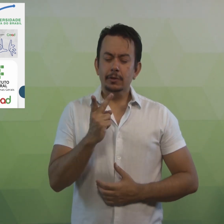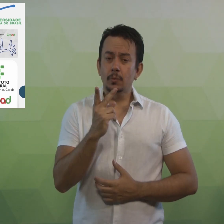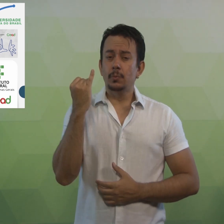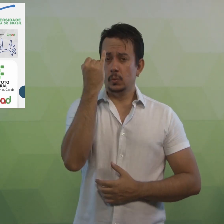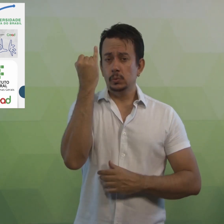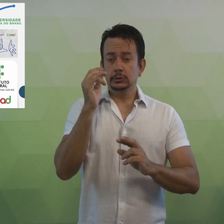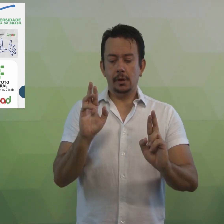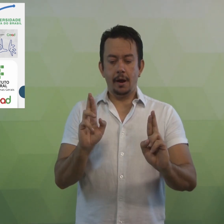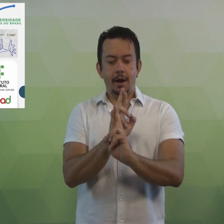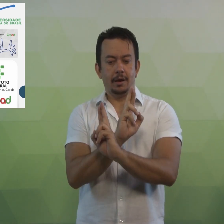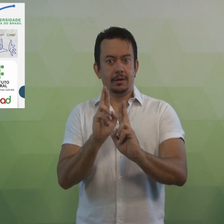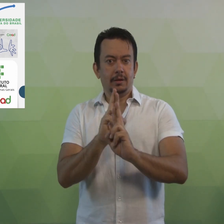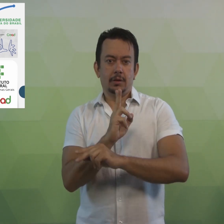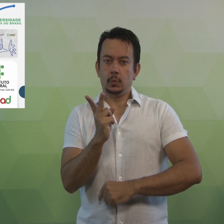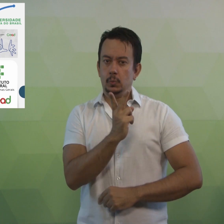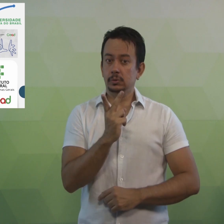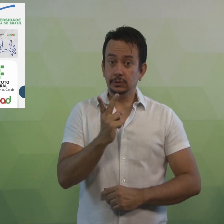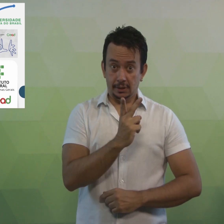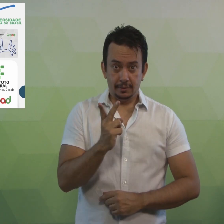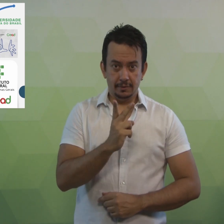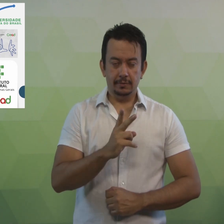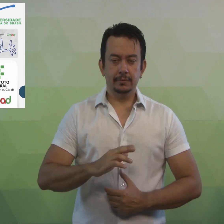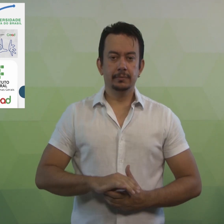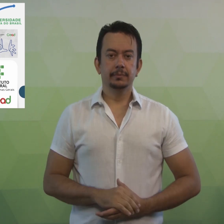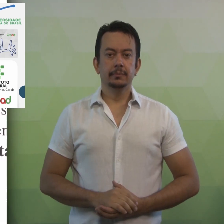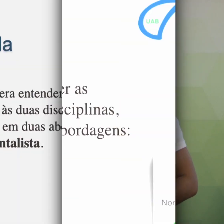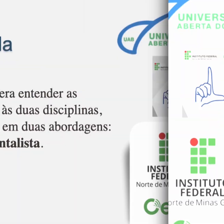Então, esses dois é muito importante que eles se relacionem.